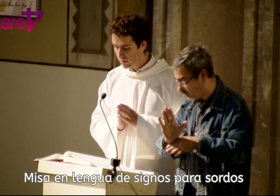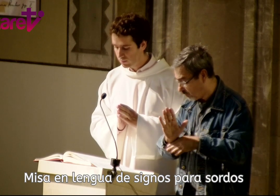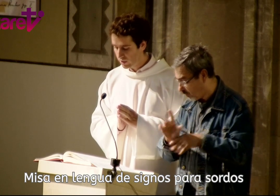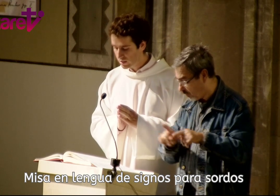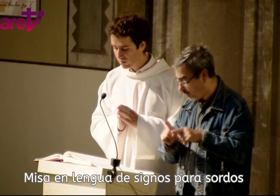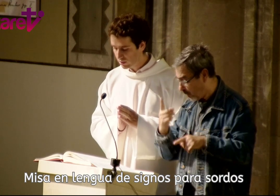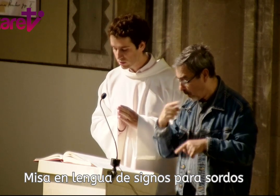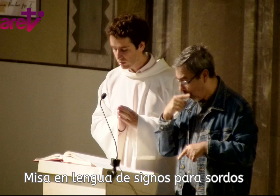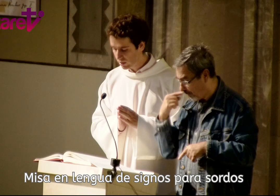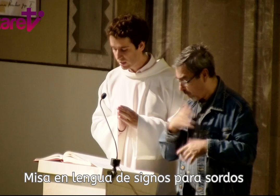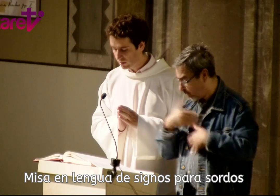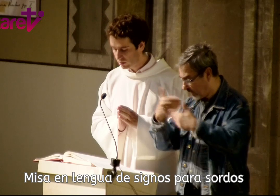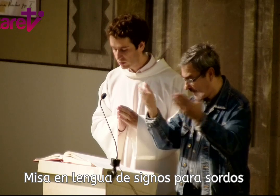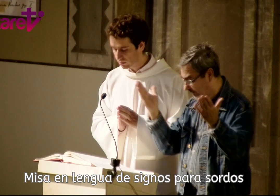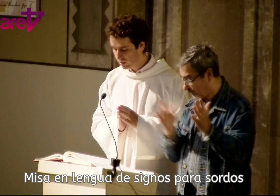Por eso Dios lo exaltó sobre todo,